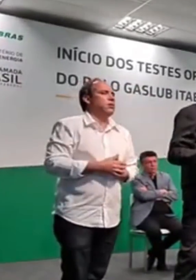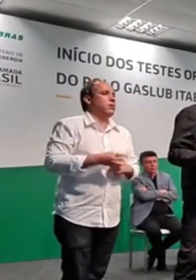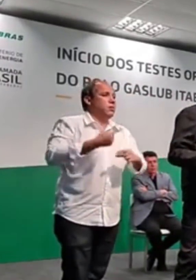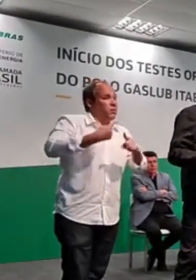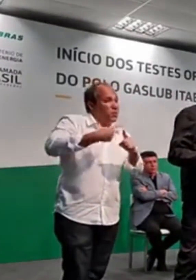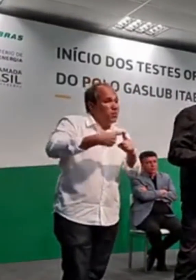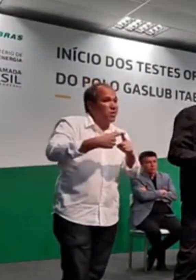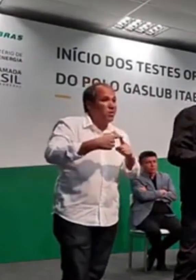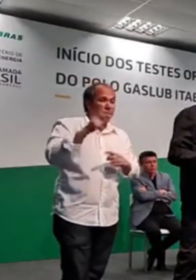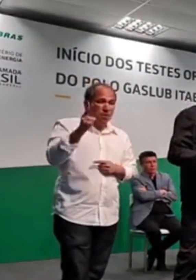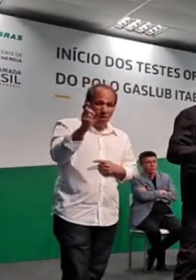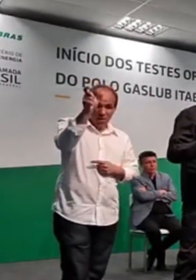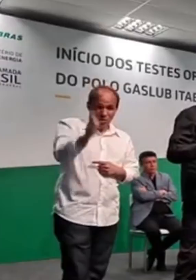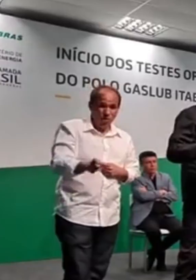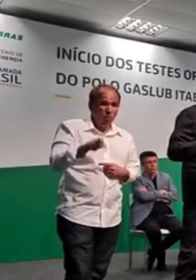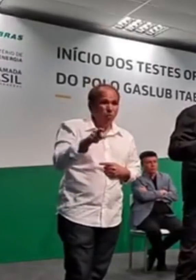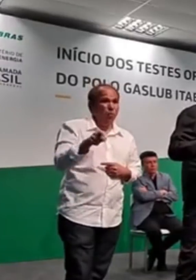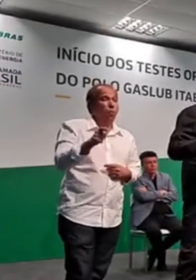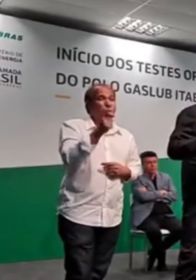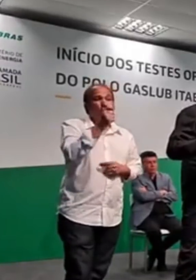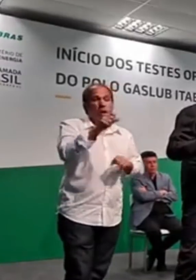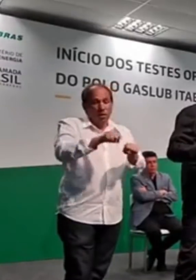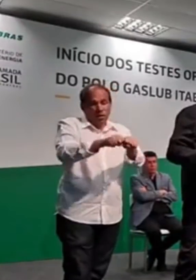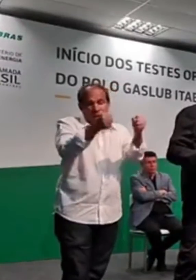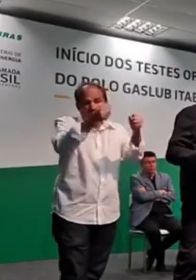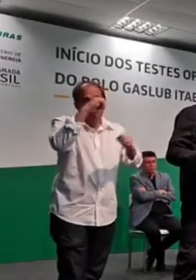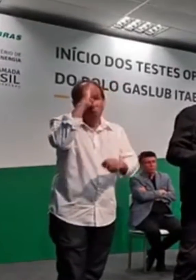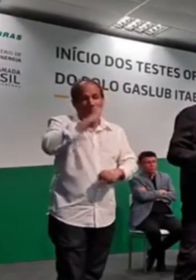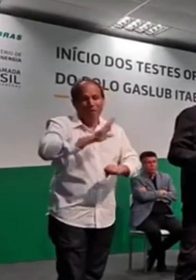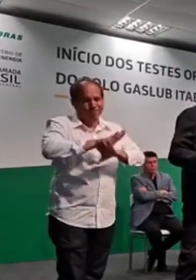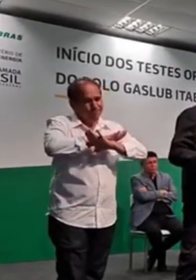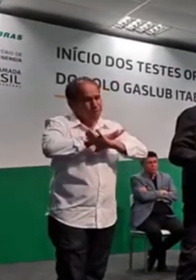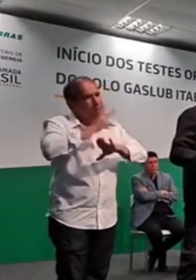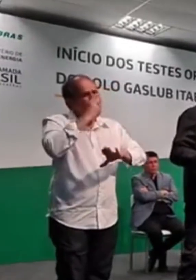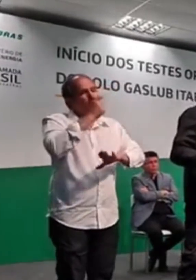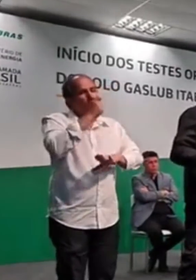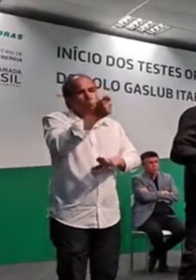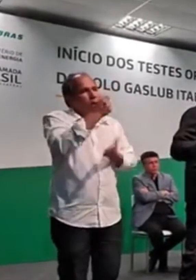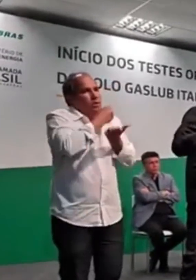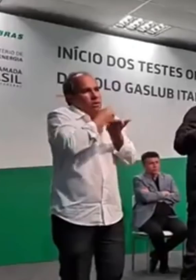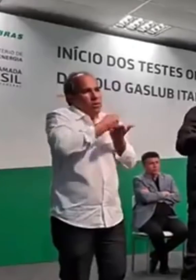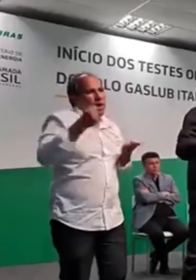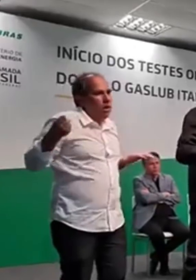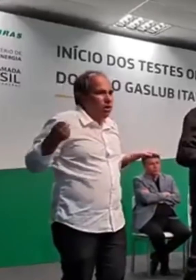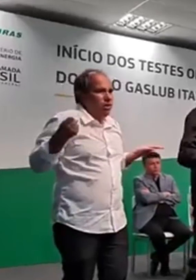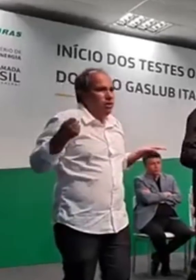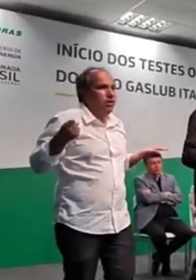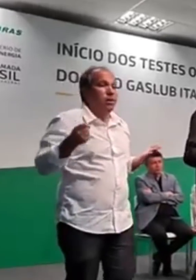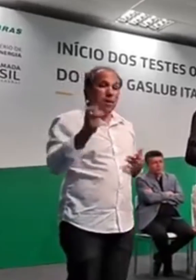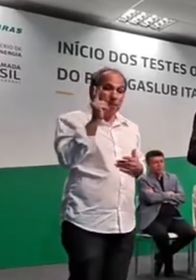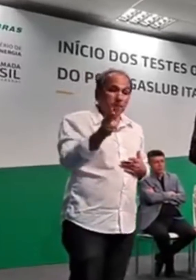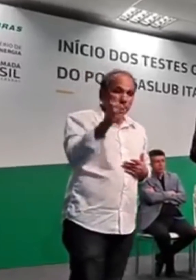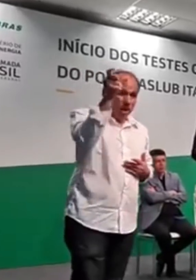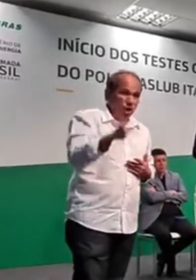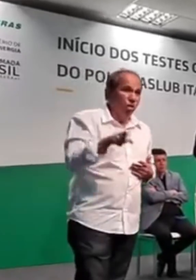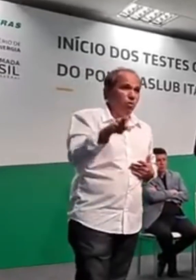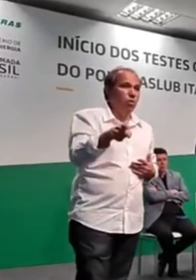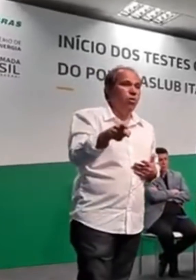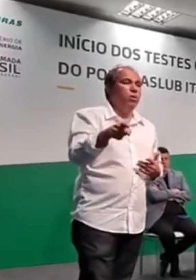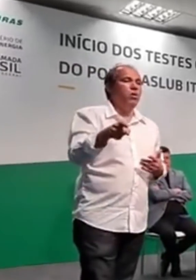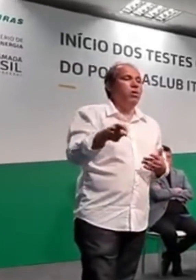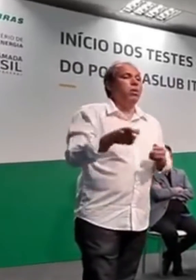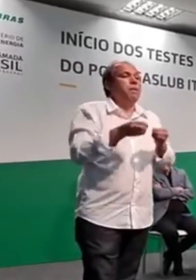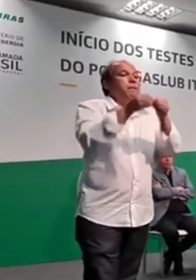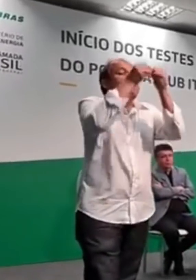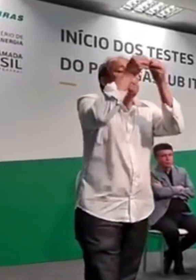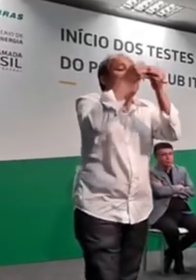o mesmo cara que quase quebrou o Brasil de vez e destinou um prejuízo de